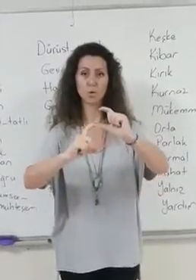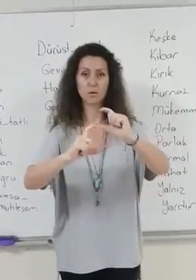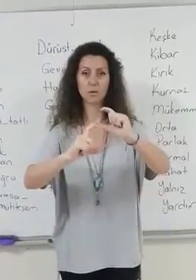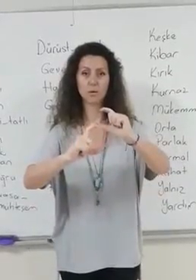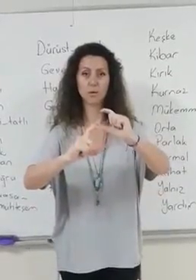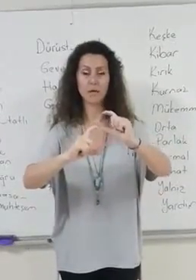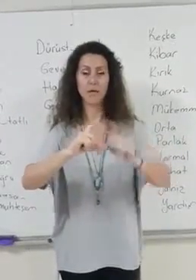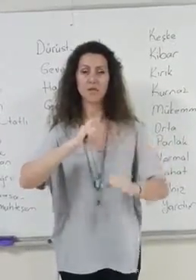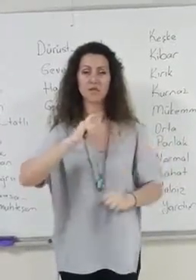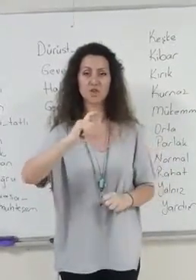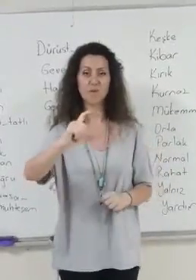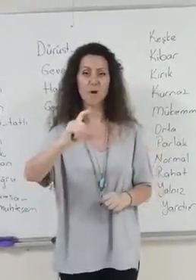cevap,